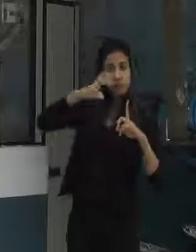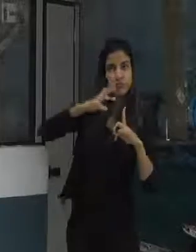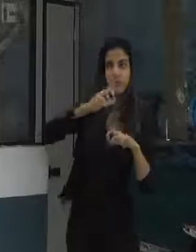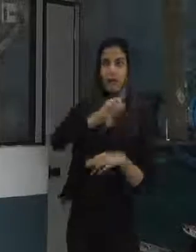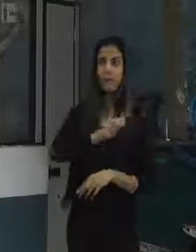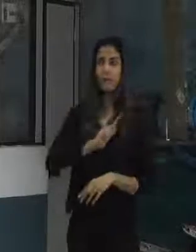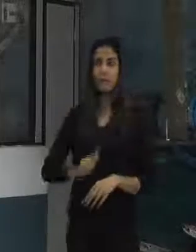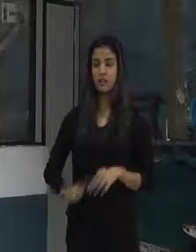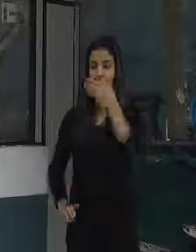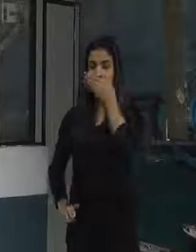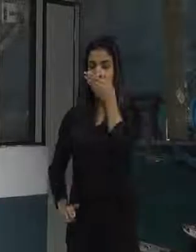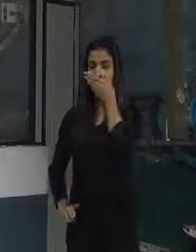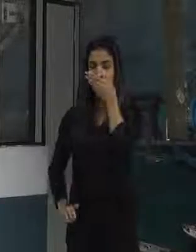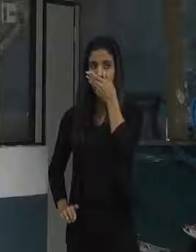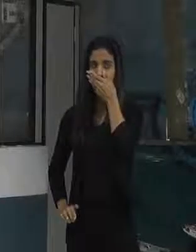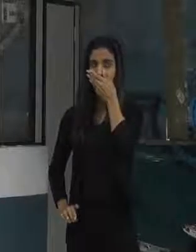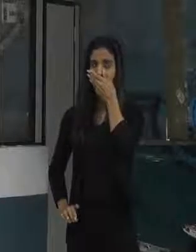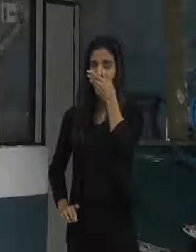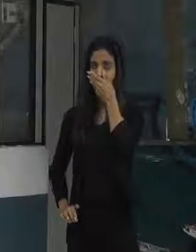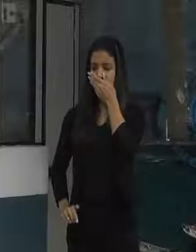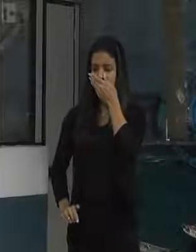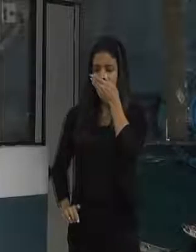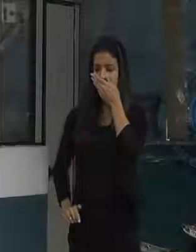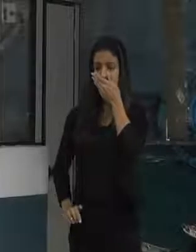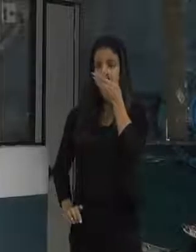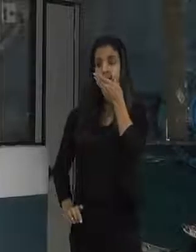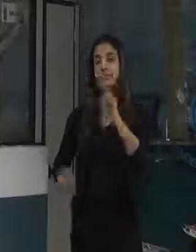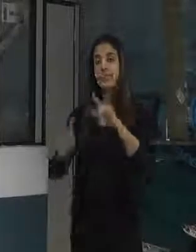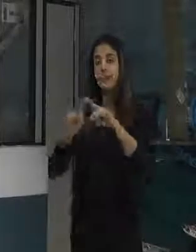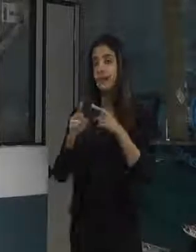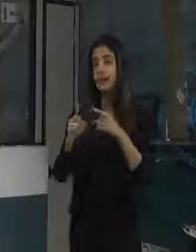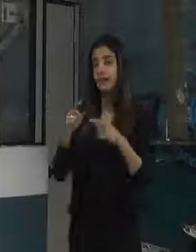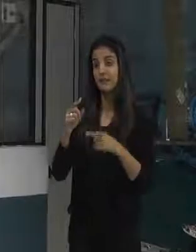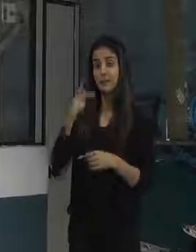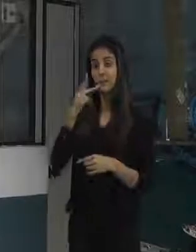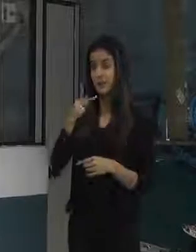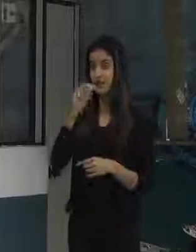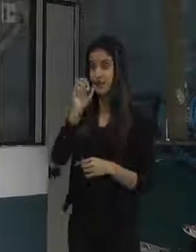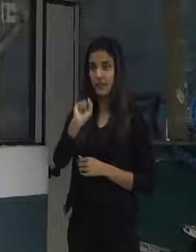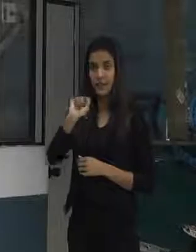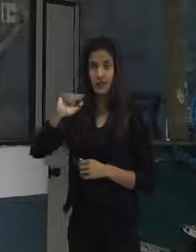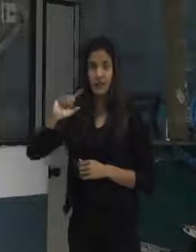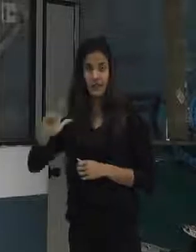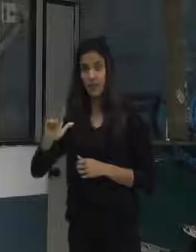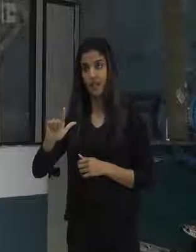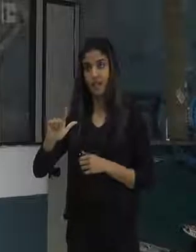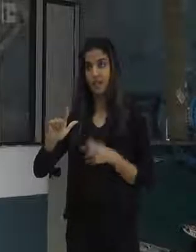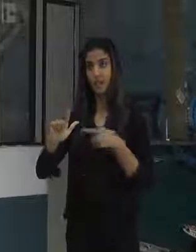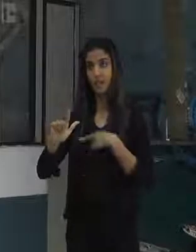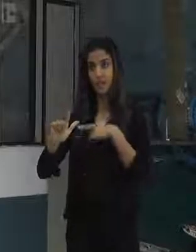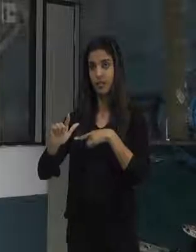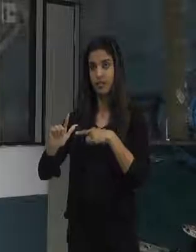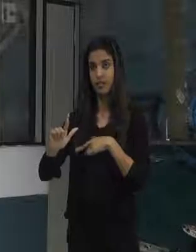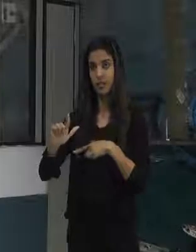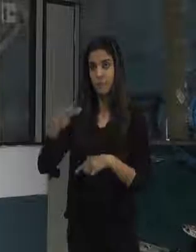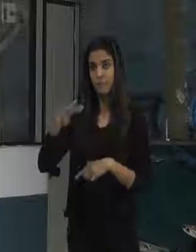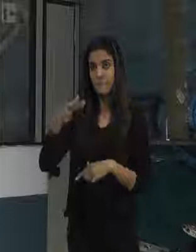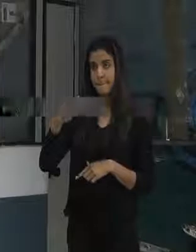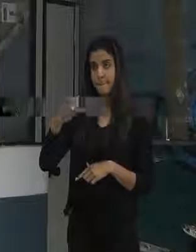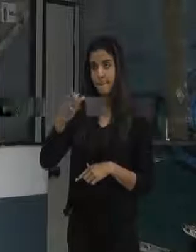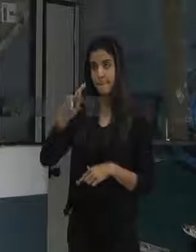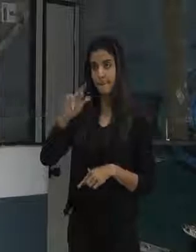e colocado de recurso nessa cidade, mas o PSL inclusive ganhou até a direção da Maramata. Por que o